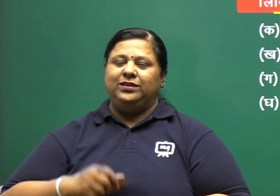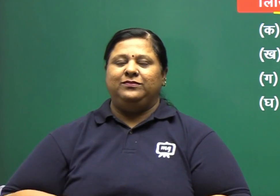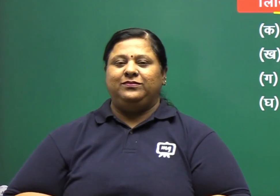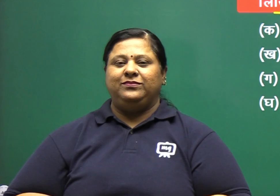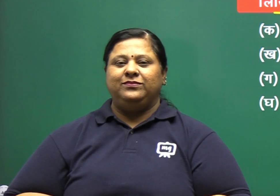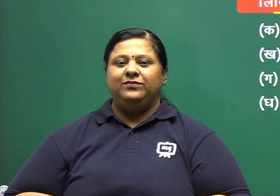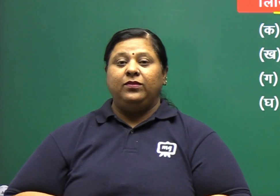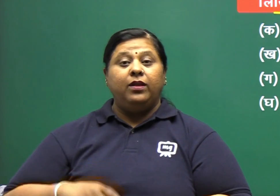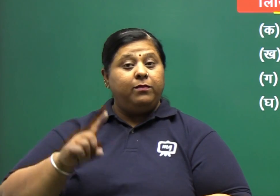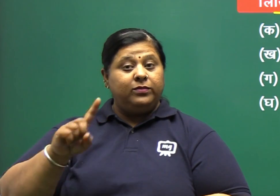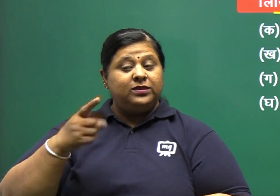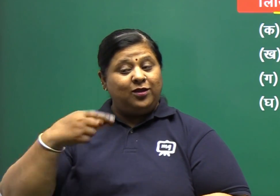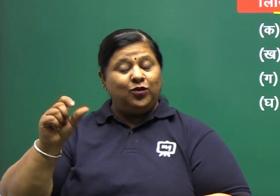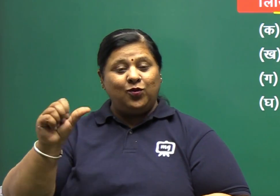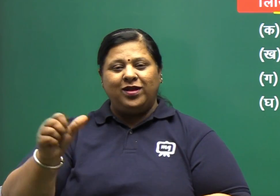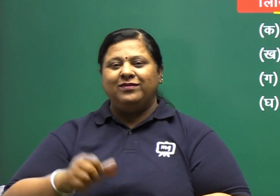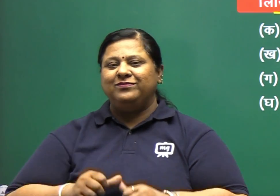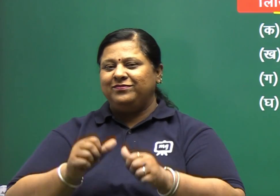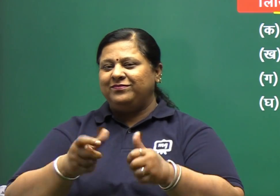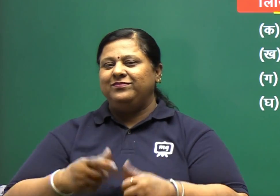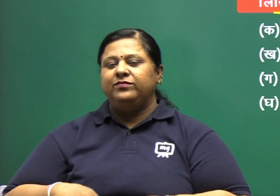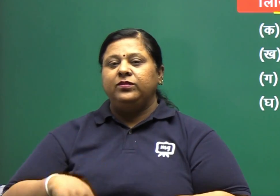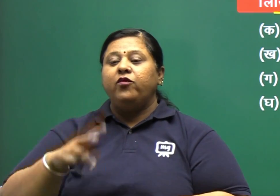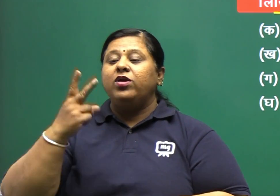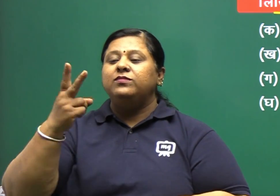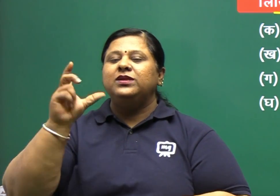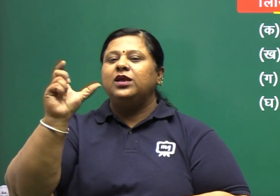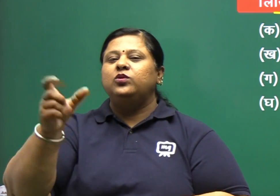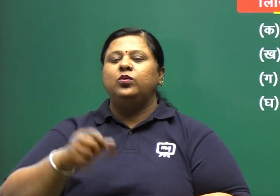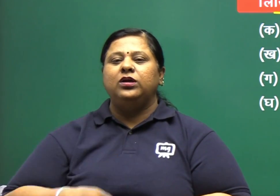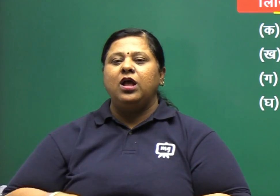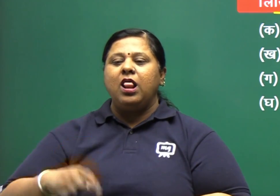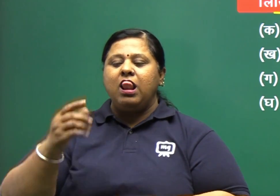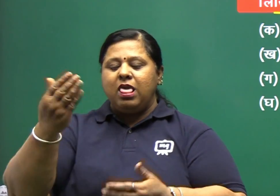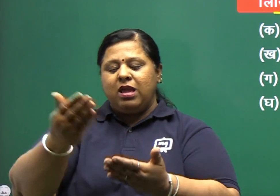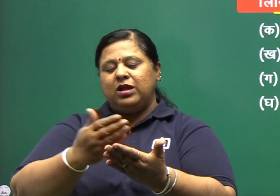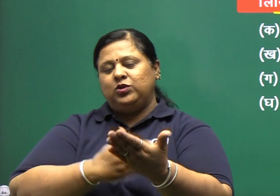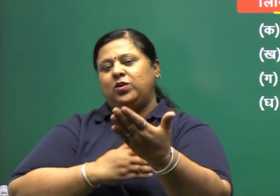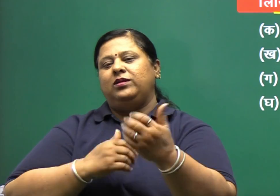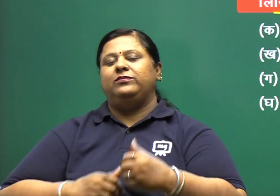निबंध। तो हमारा सही उत्तर होगा विकल्प संख्या 2 लेखा जोखा।